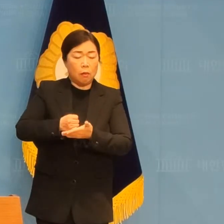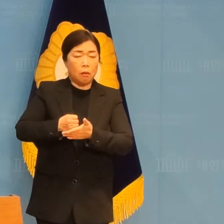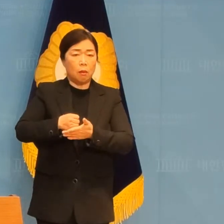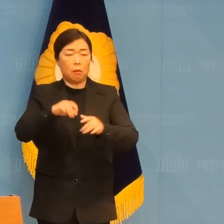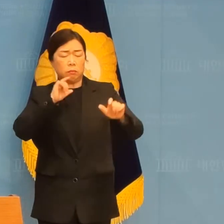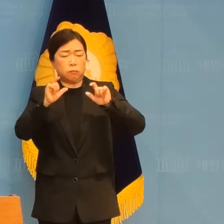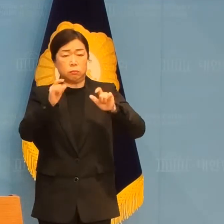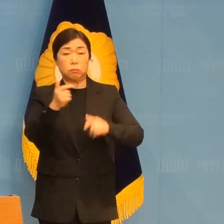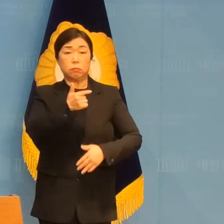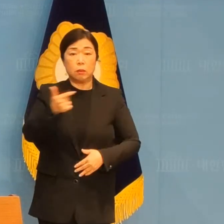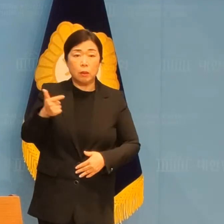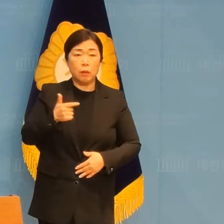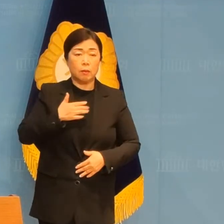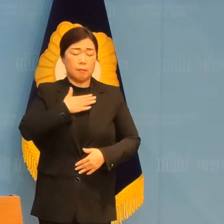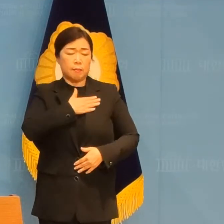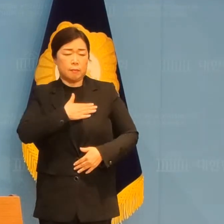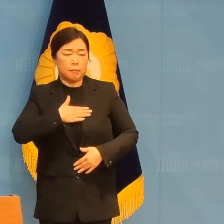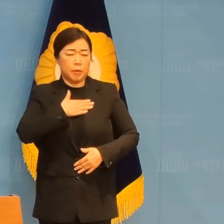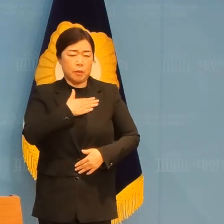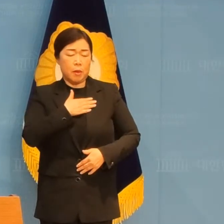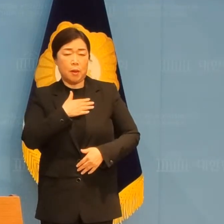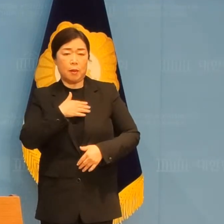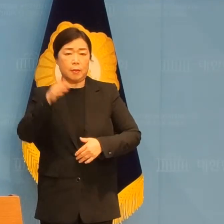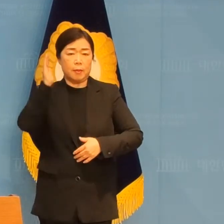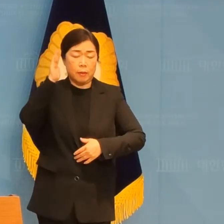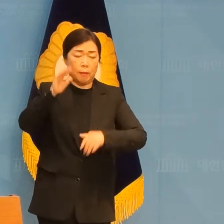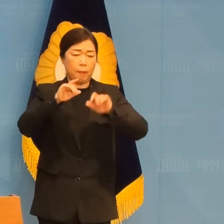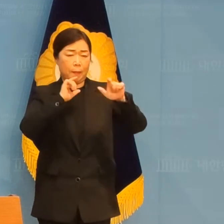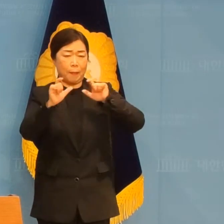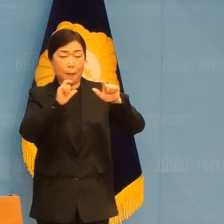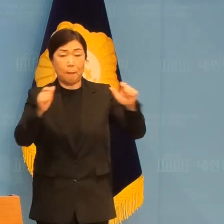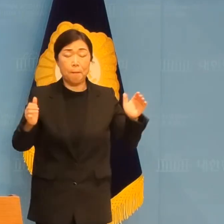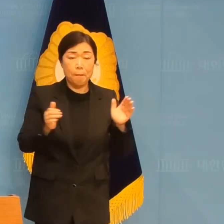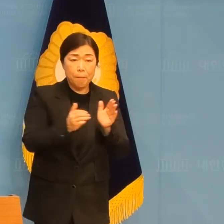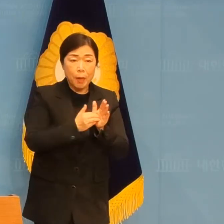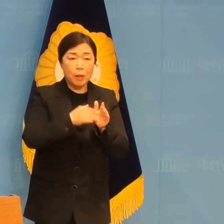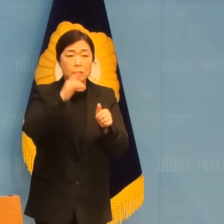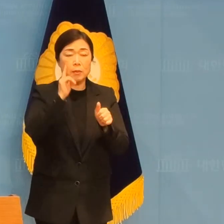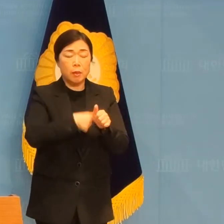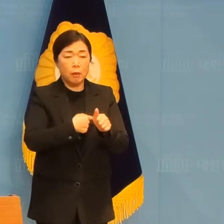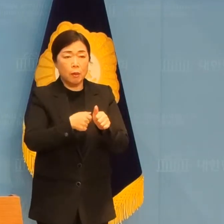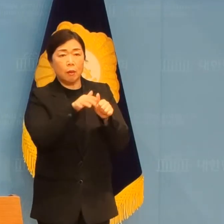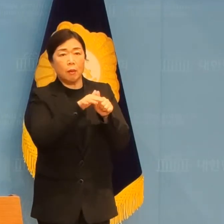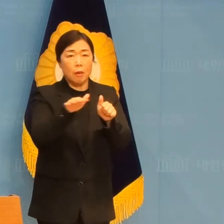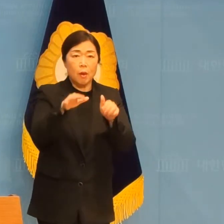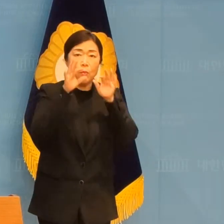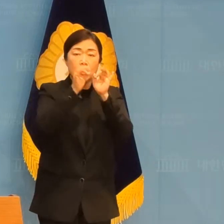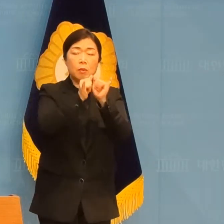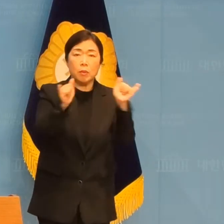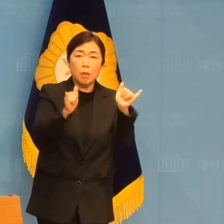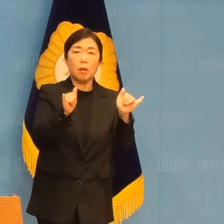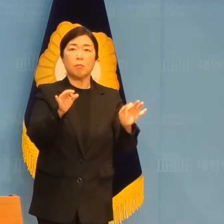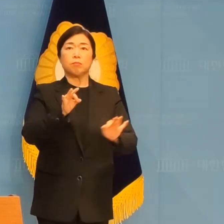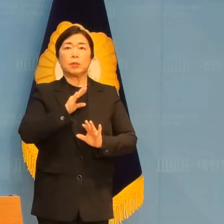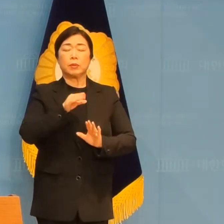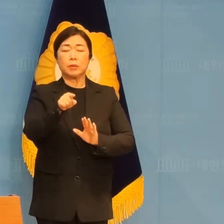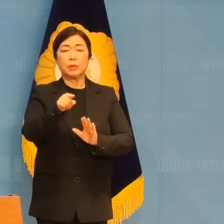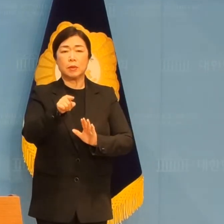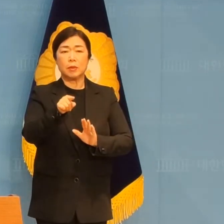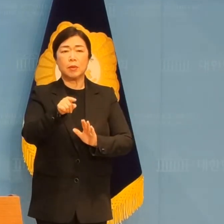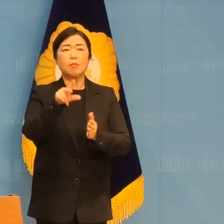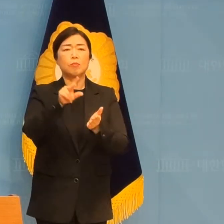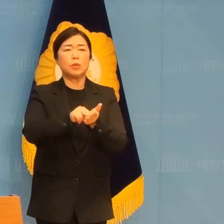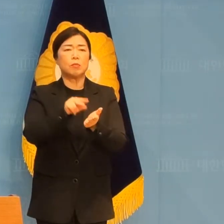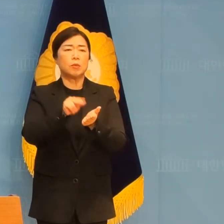이런 감정적 발언을 언론 카메라 앞에 쏟아내고 있습니다. 지금 김민석